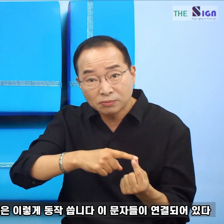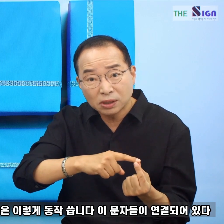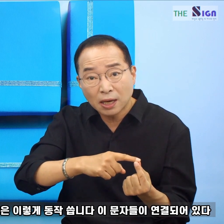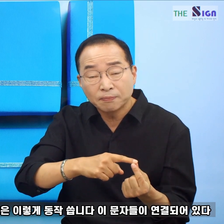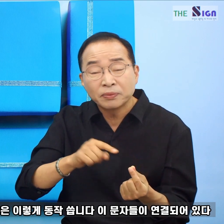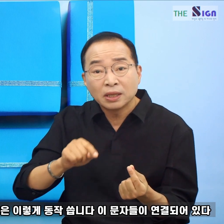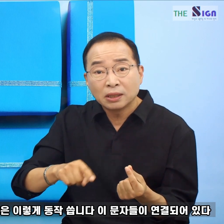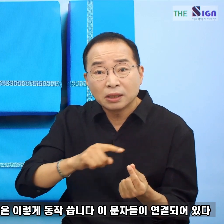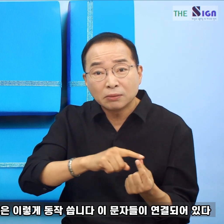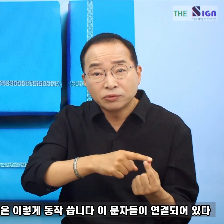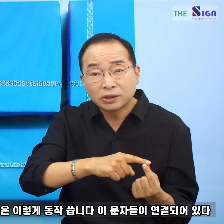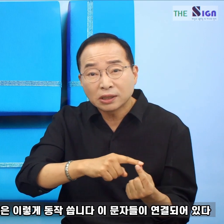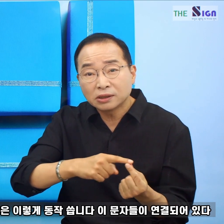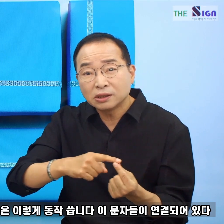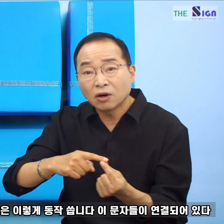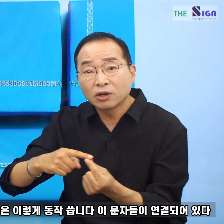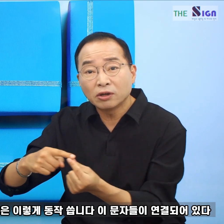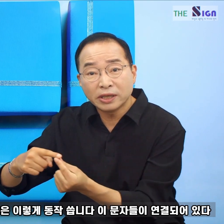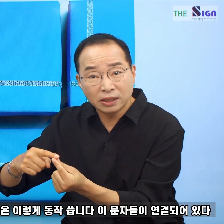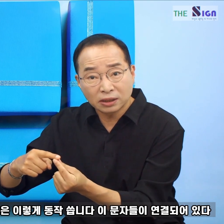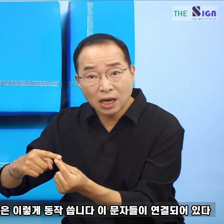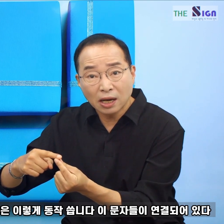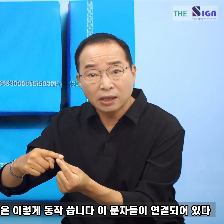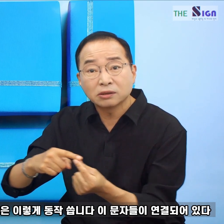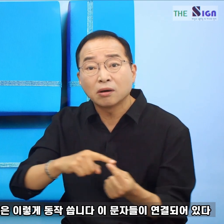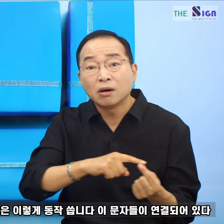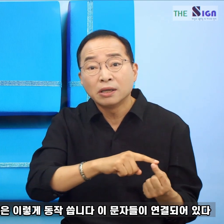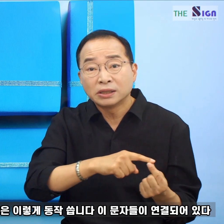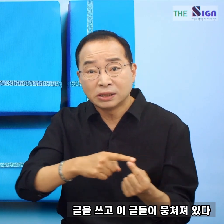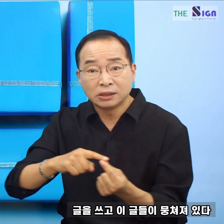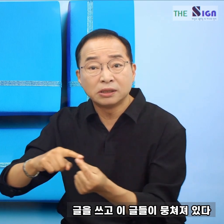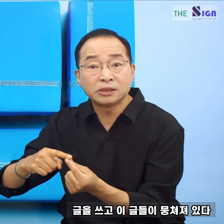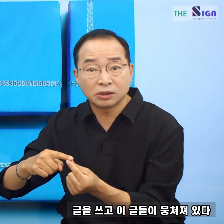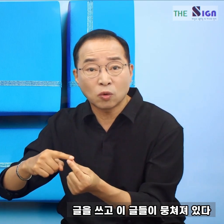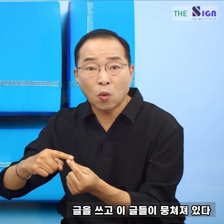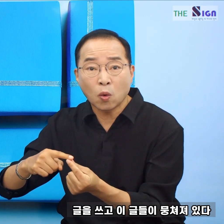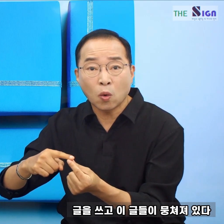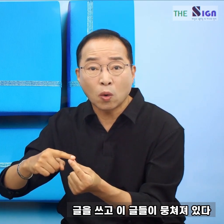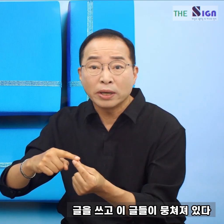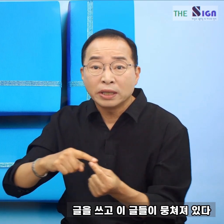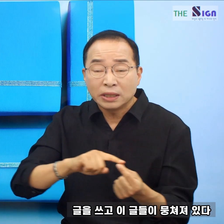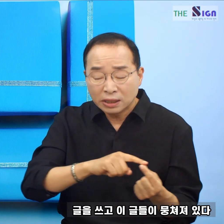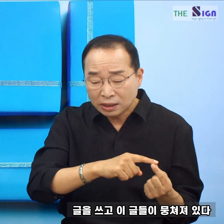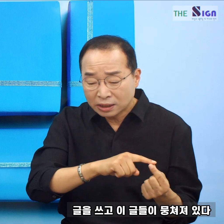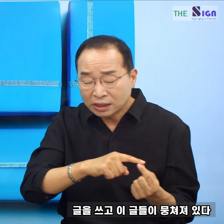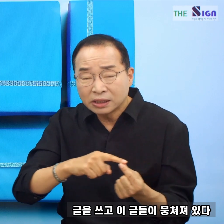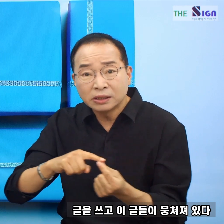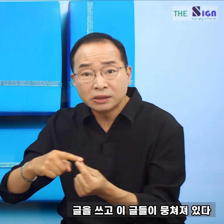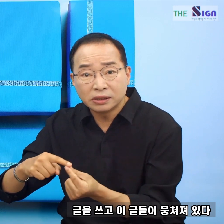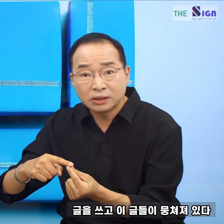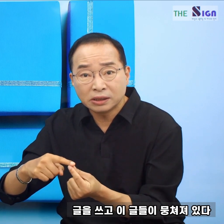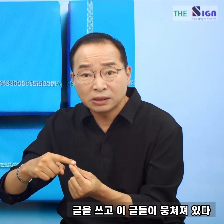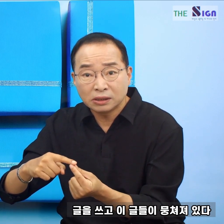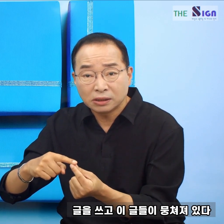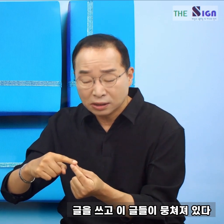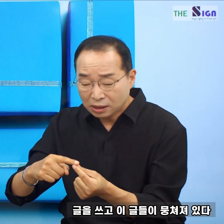씁니다. 이 문자들이 연결돼 있다. 그래서 글을 쓰고 이 글들이